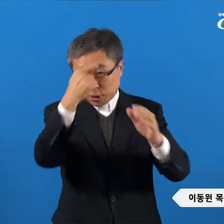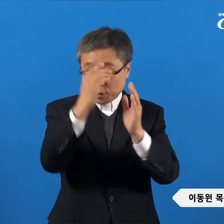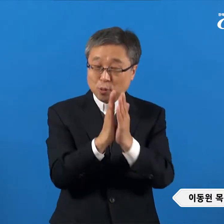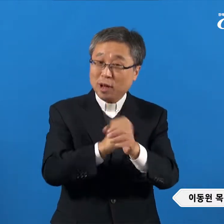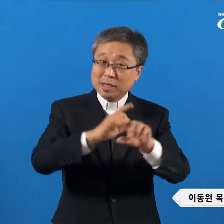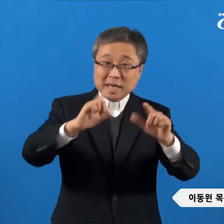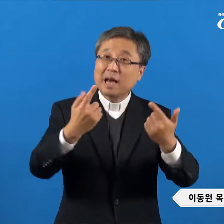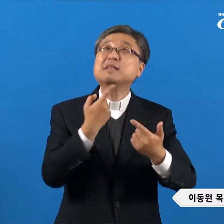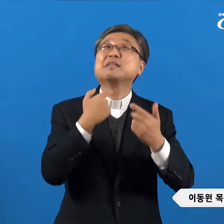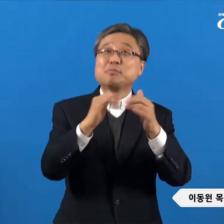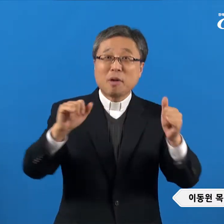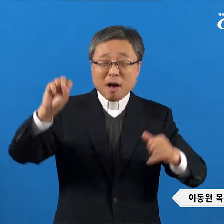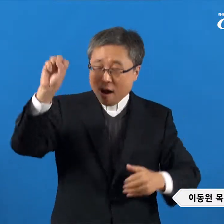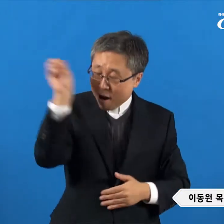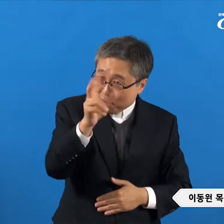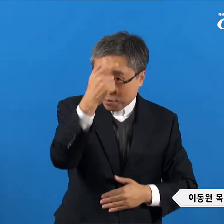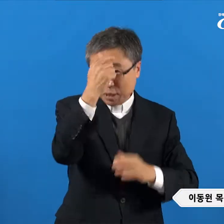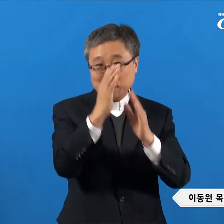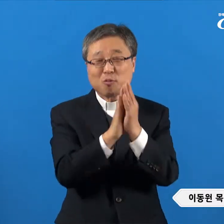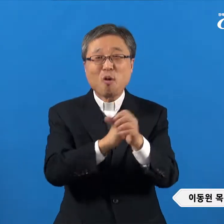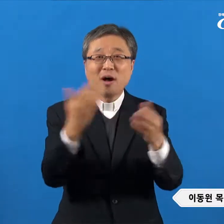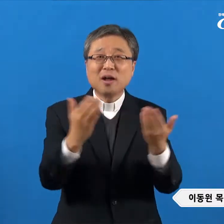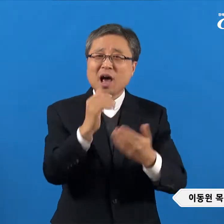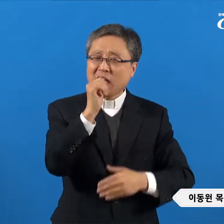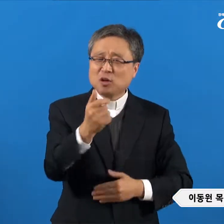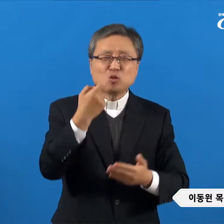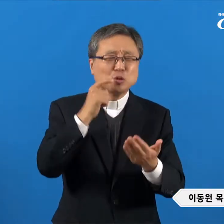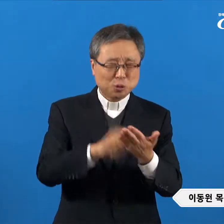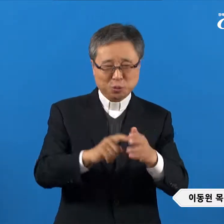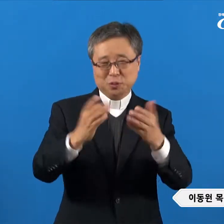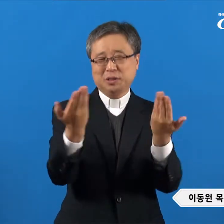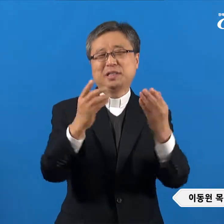사람이 갑작스럽게 기도하는 것이 결코 쉬운 일은 아닙니다.